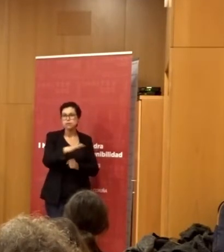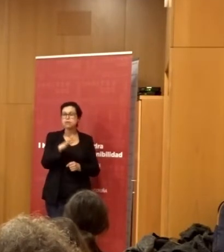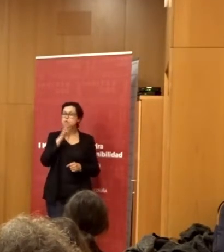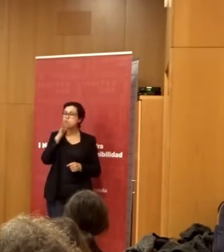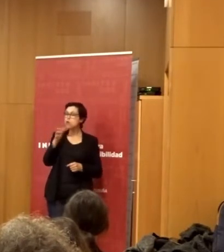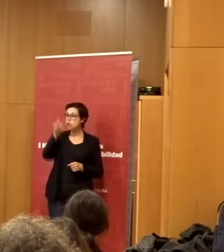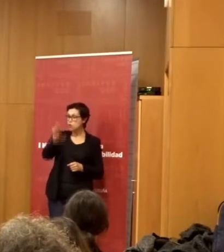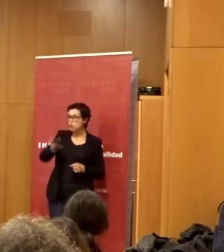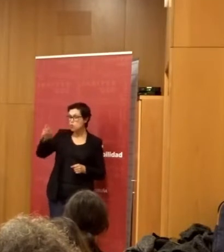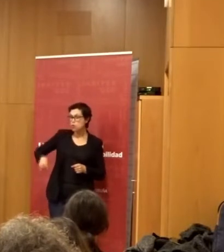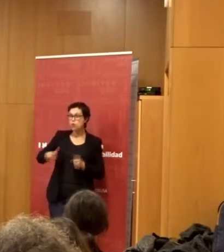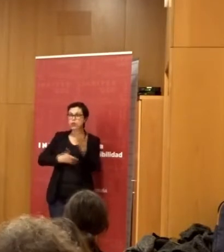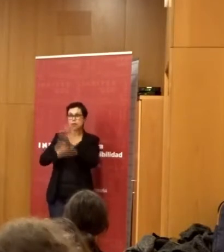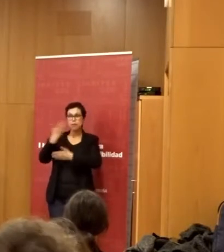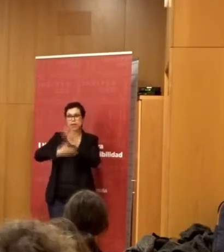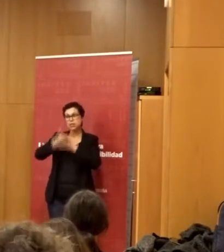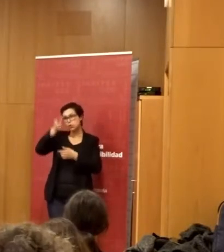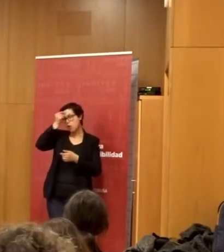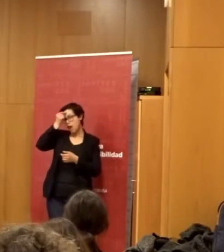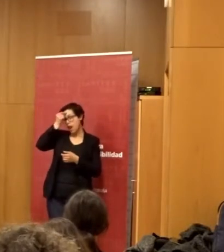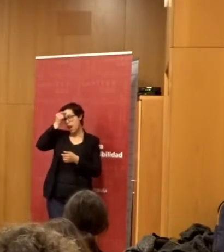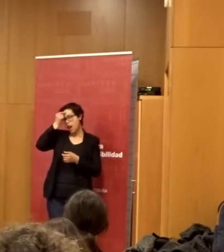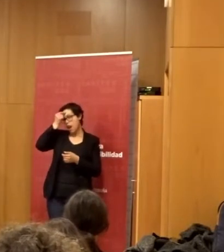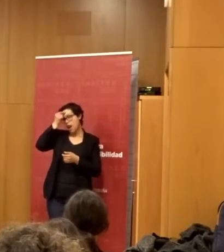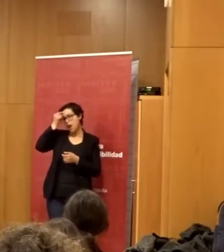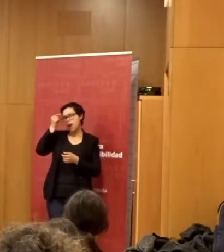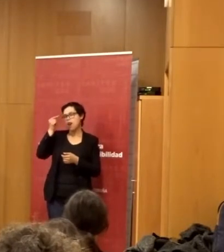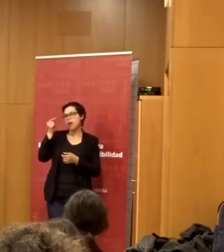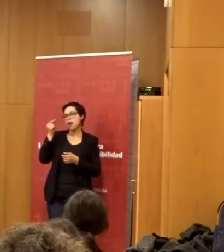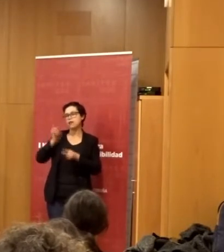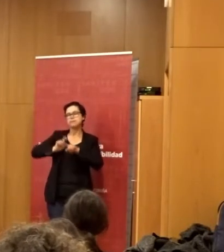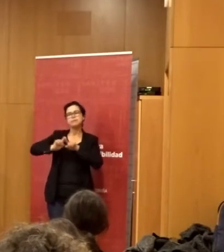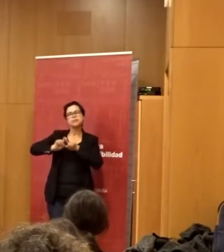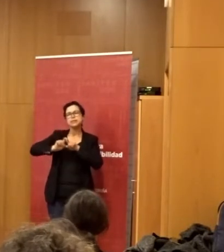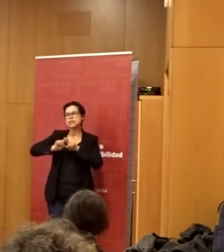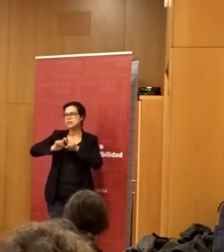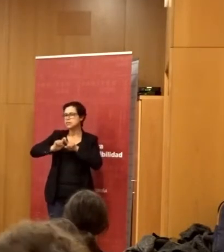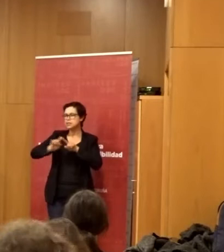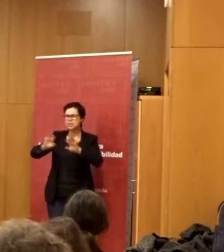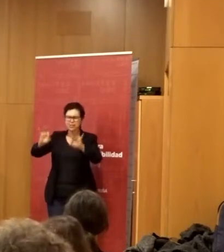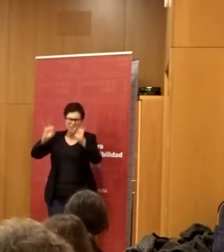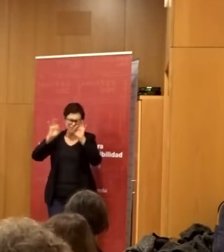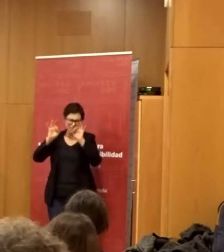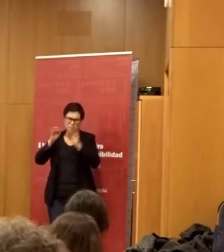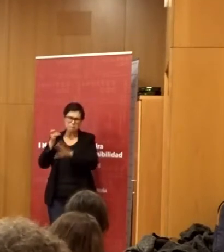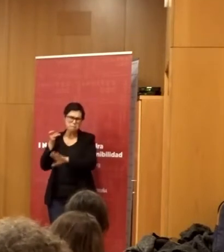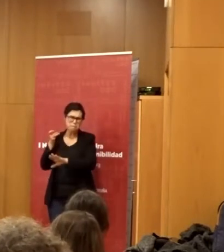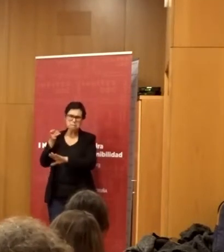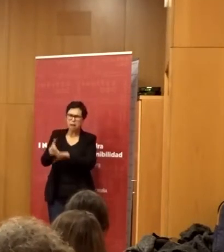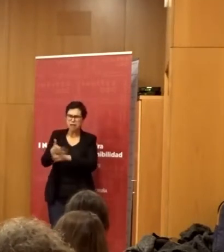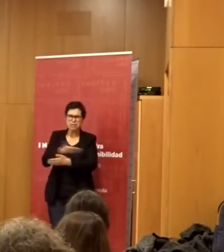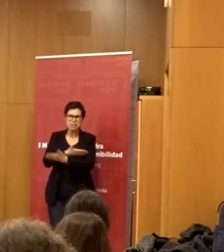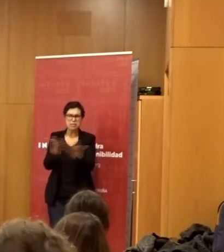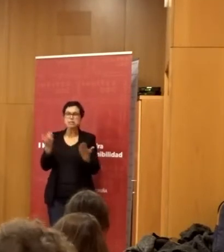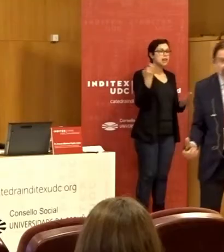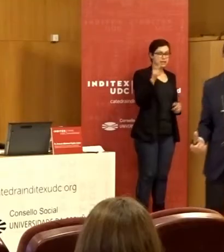condiciones que son muy importantes para el trabajo en un grado mucho más alto que los demás, que es